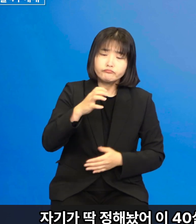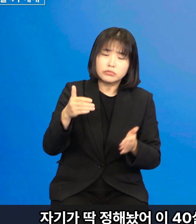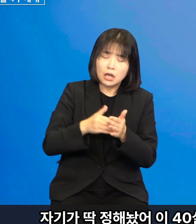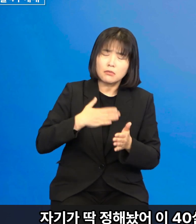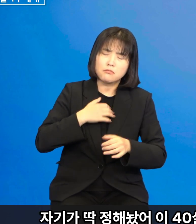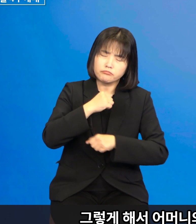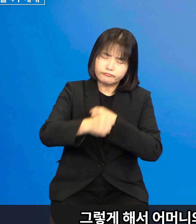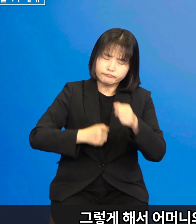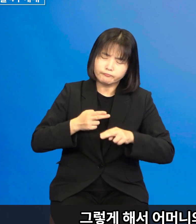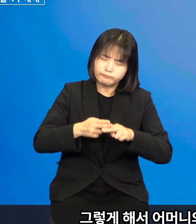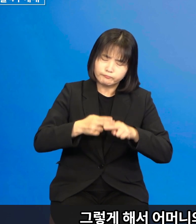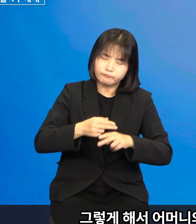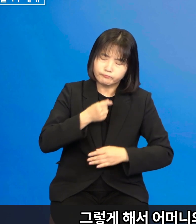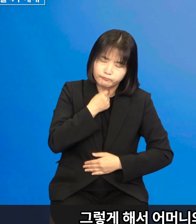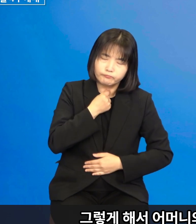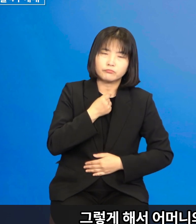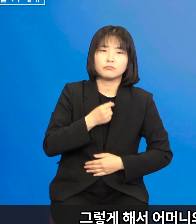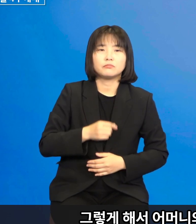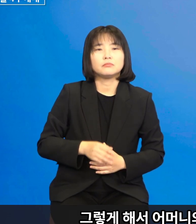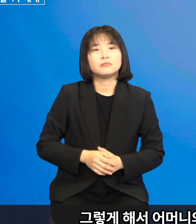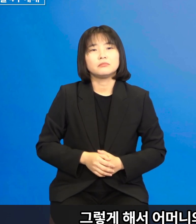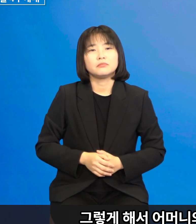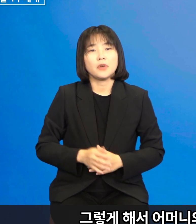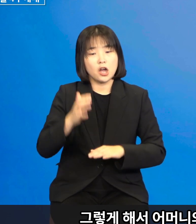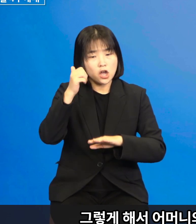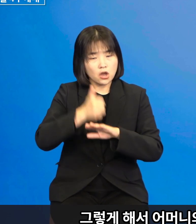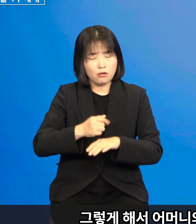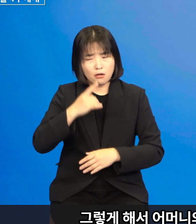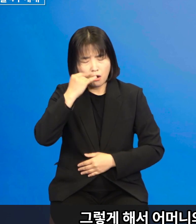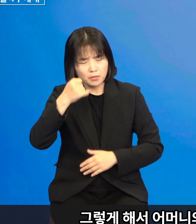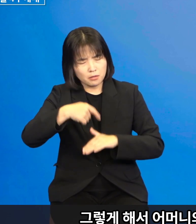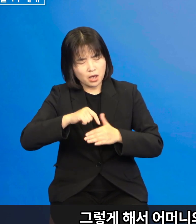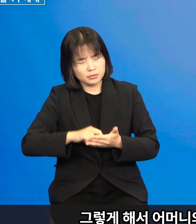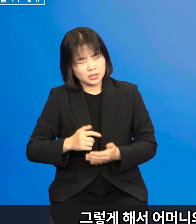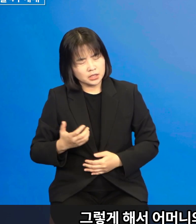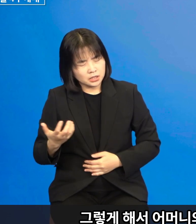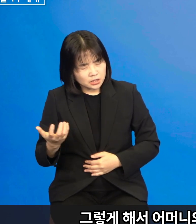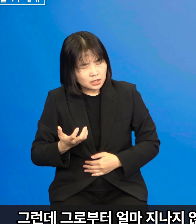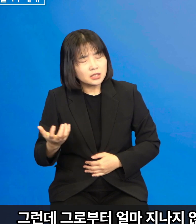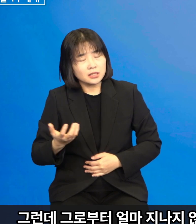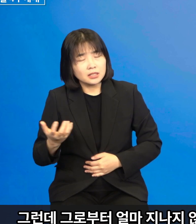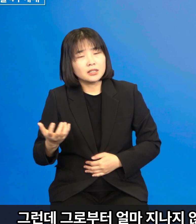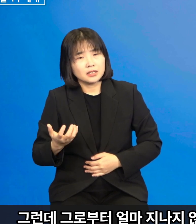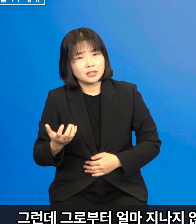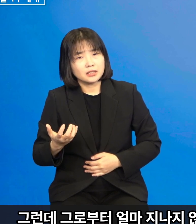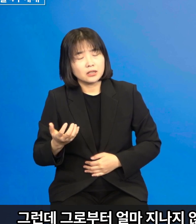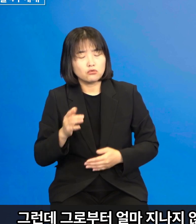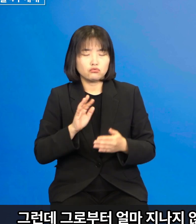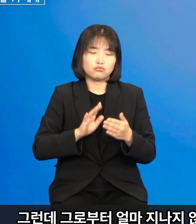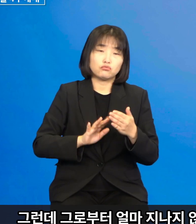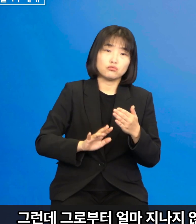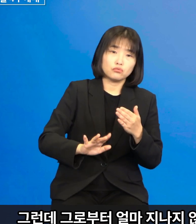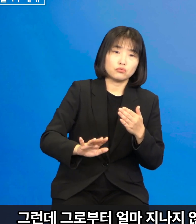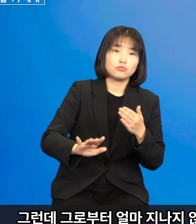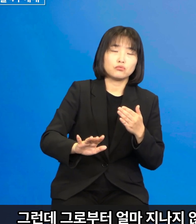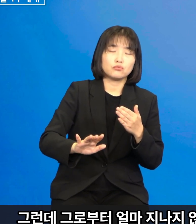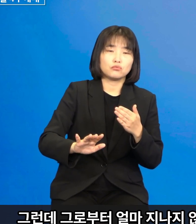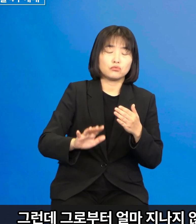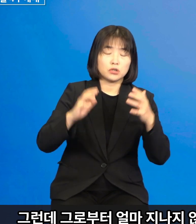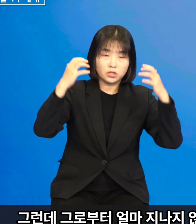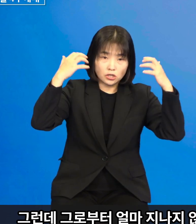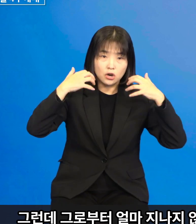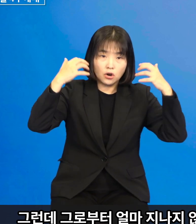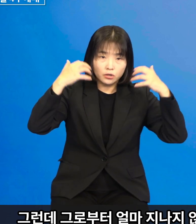살겠다. 그렇게 해서 어머니의 마음을 참 아프게 합니다. 근데 그로부터 얼마 지나지 않은